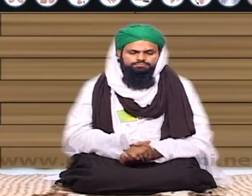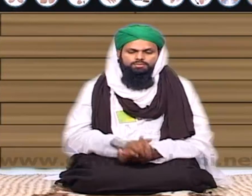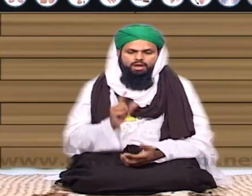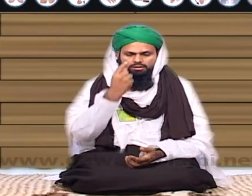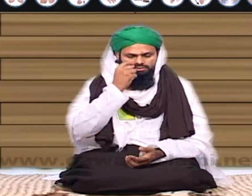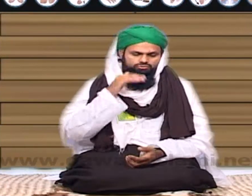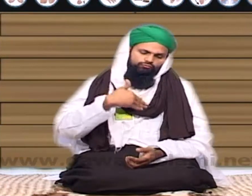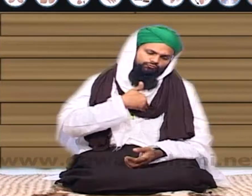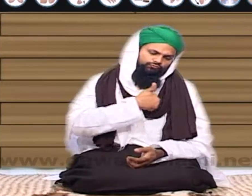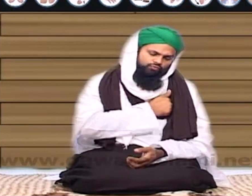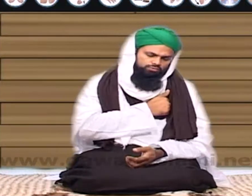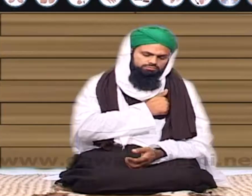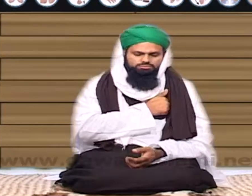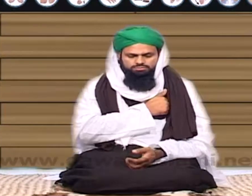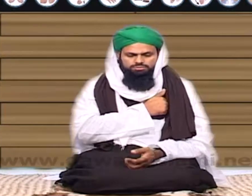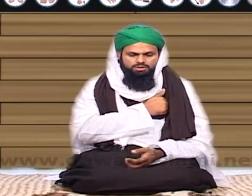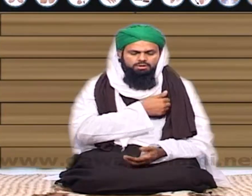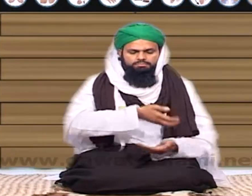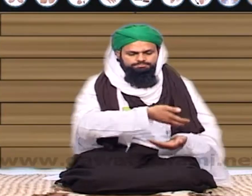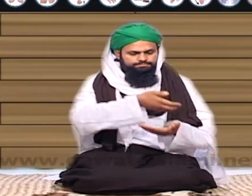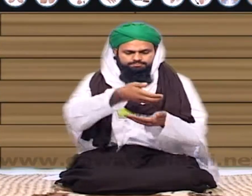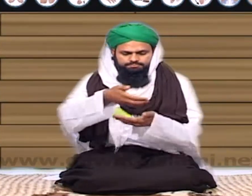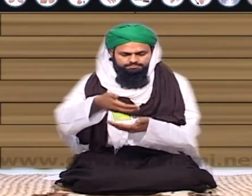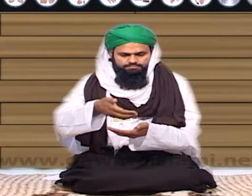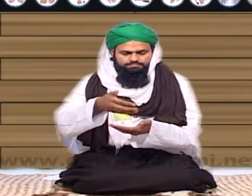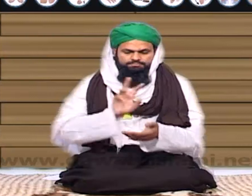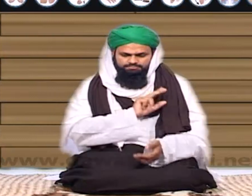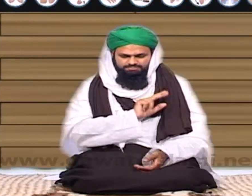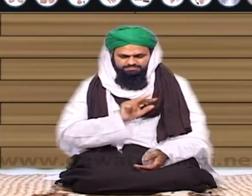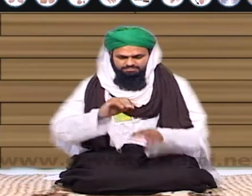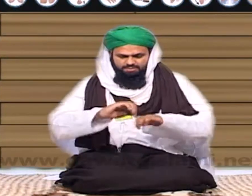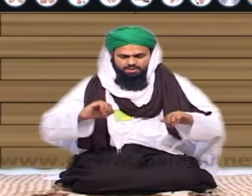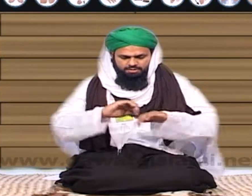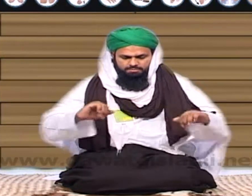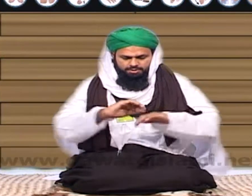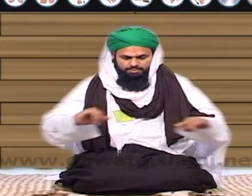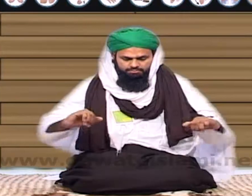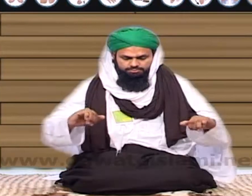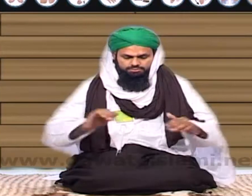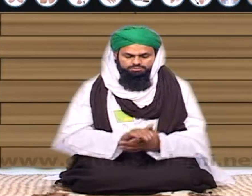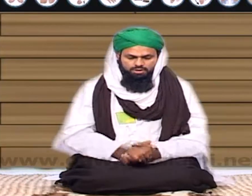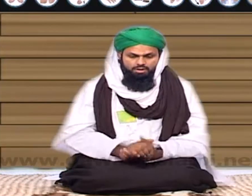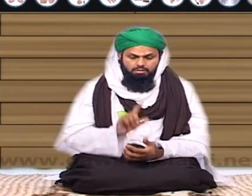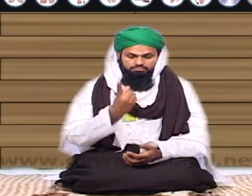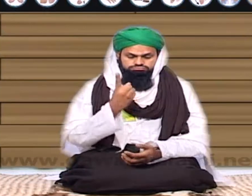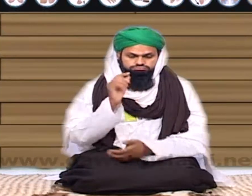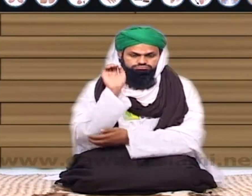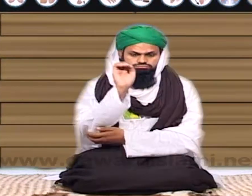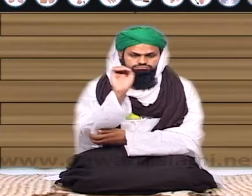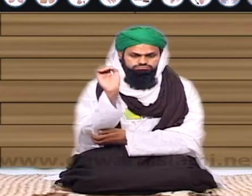قبرستان میں ایک نوجوان کا انتقال ہو گیا تھا۔ اس کو جب دفن کرنے کے لیے قبر وبر تیار ہو گئی اس کی،